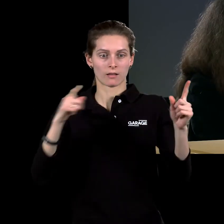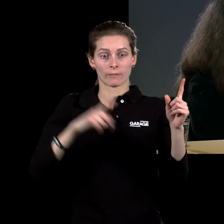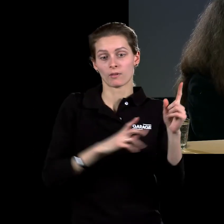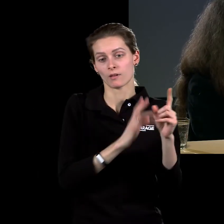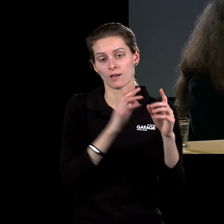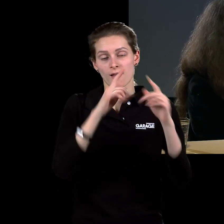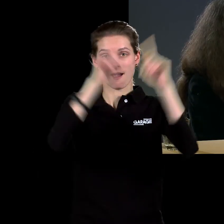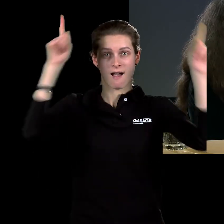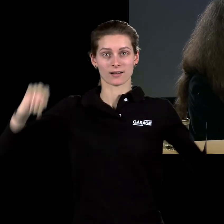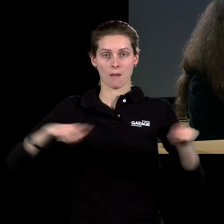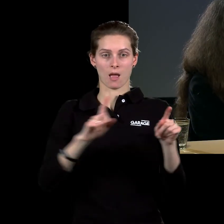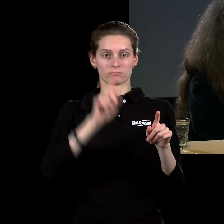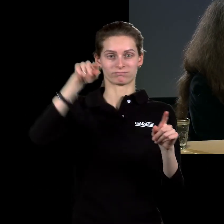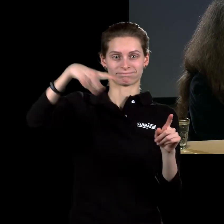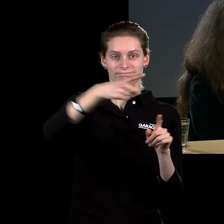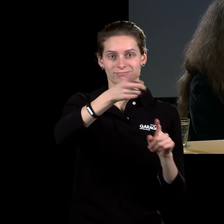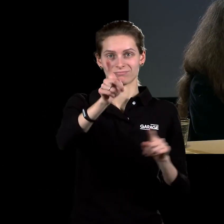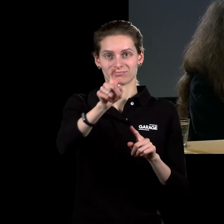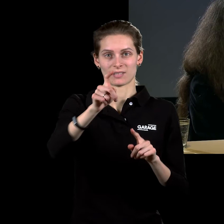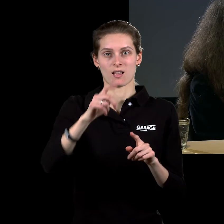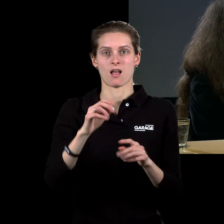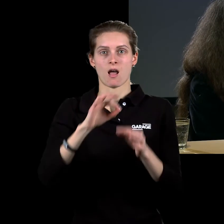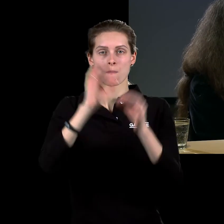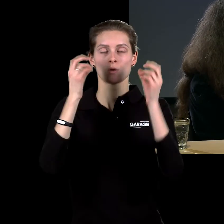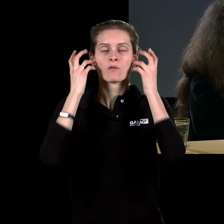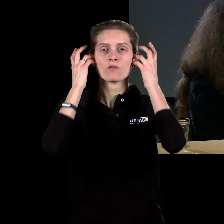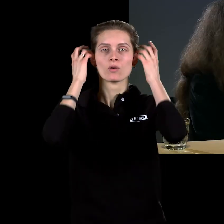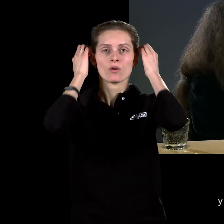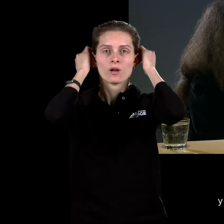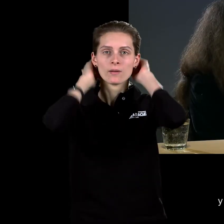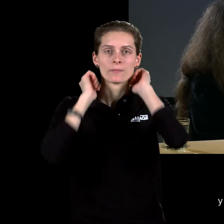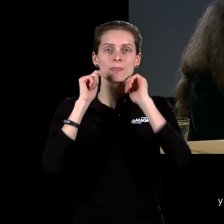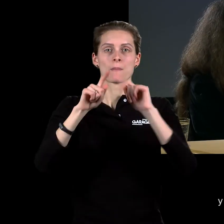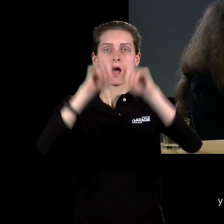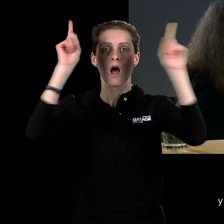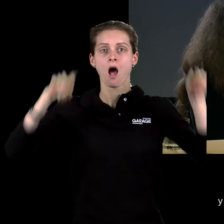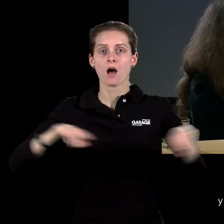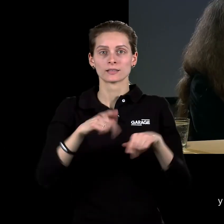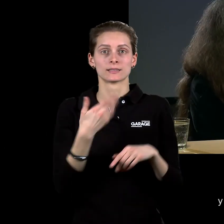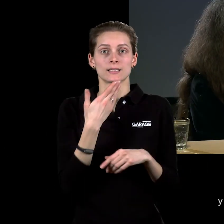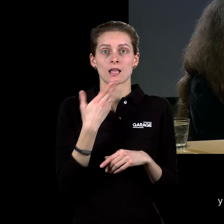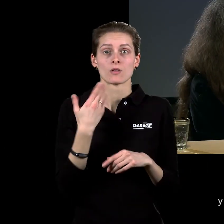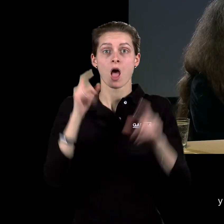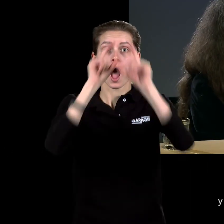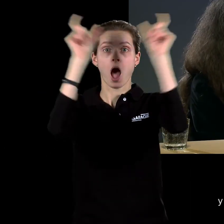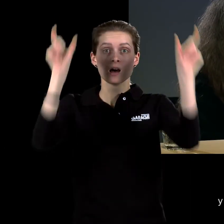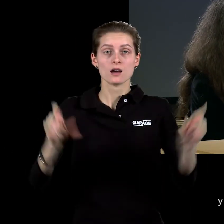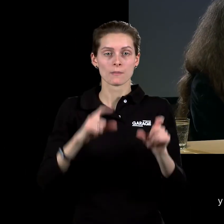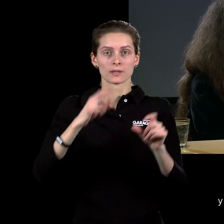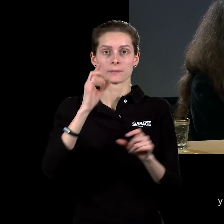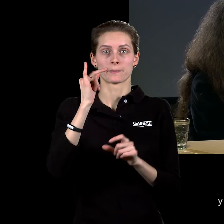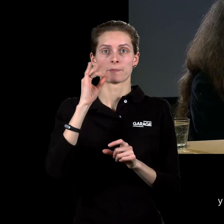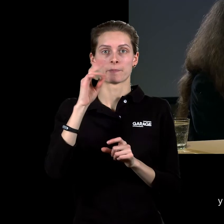вылезает из рамы, причем сама эта рама, которая оставлена пустой, никакой картины в ней нету, и рама эта перебинтована,